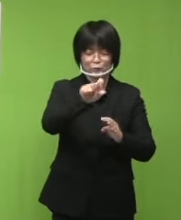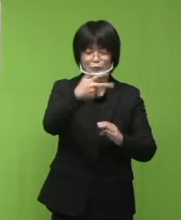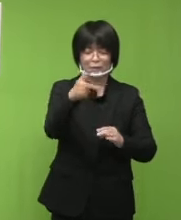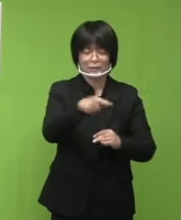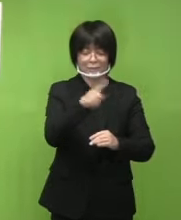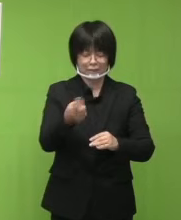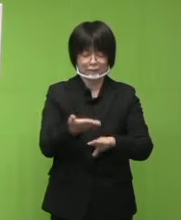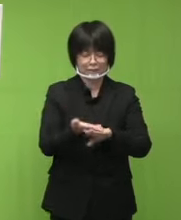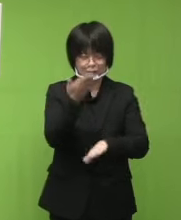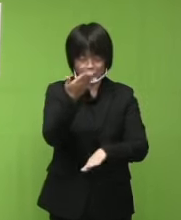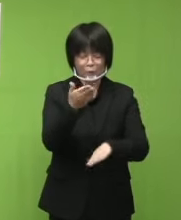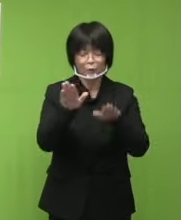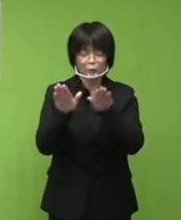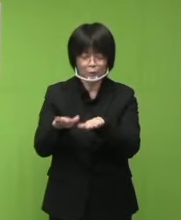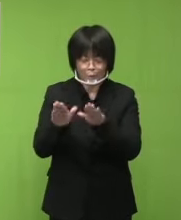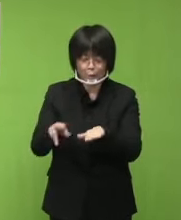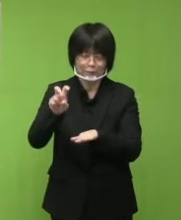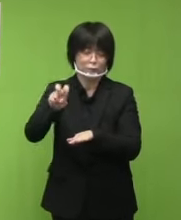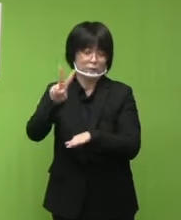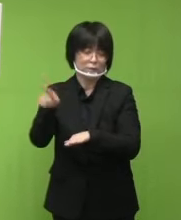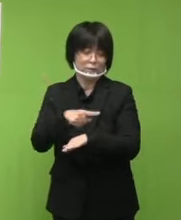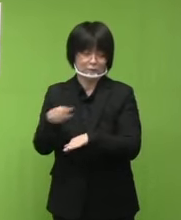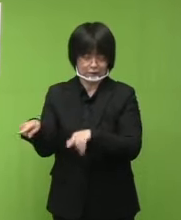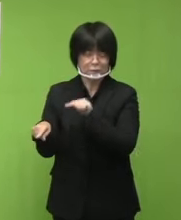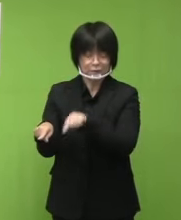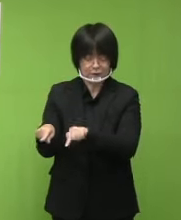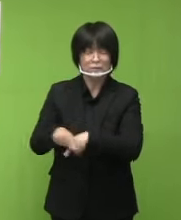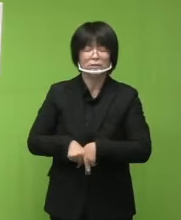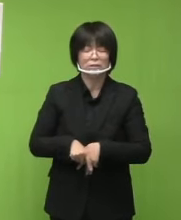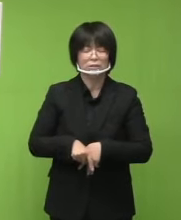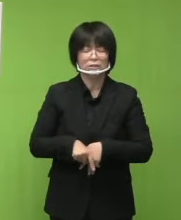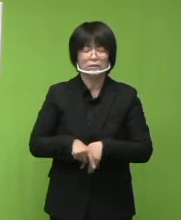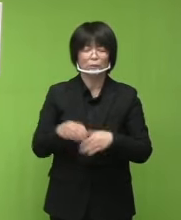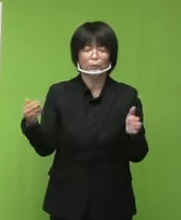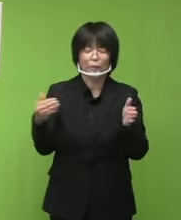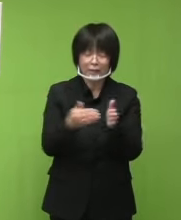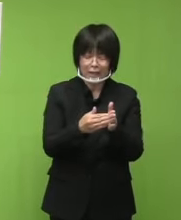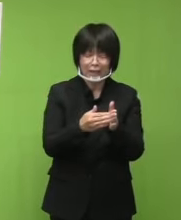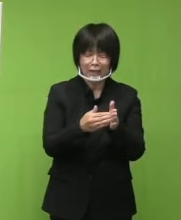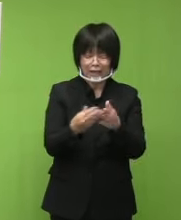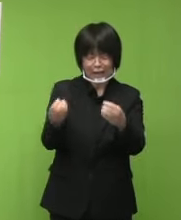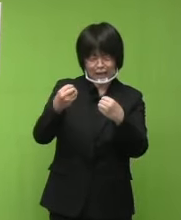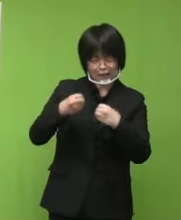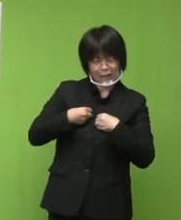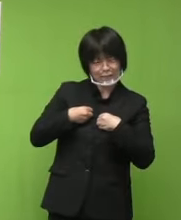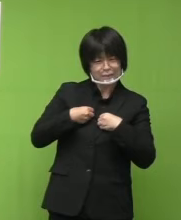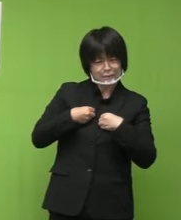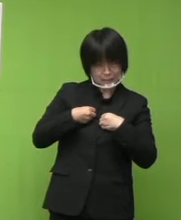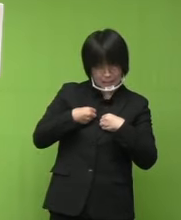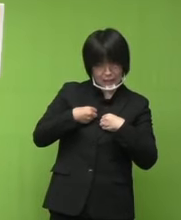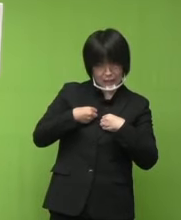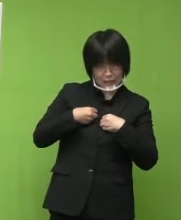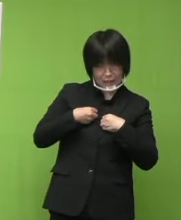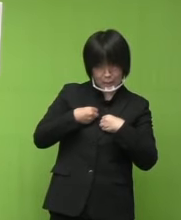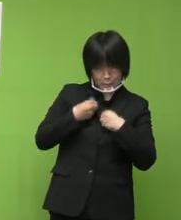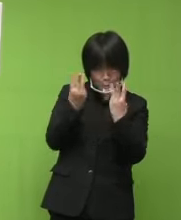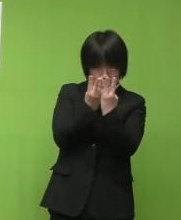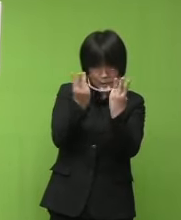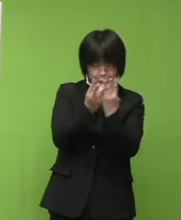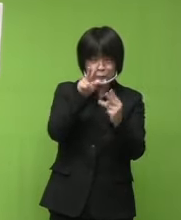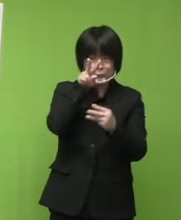場合で、今日22人というふうになっています。でここまでの感染傾向を見ますと、ここに書いてますとお